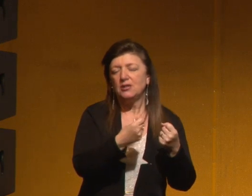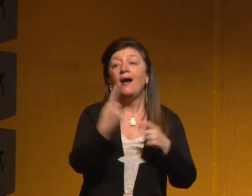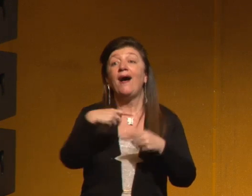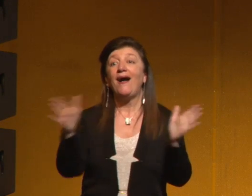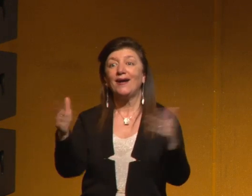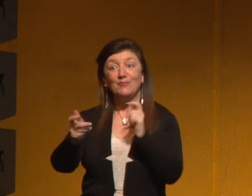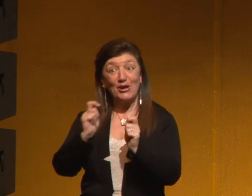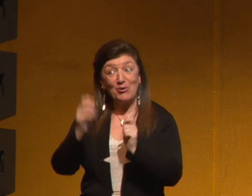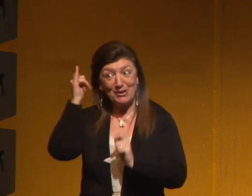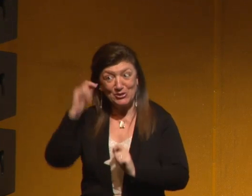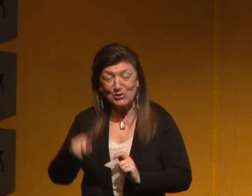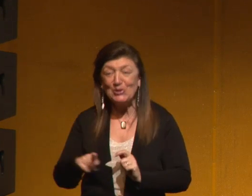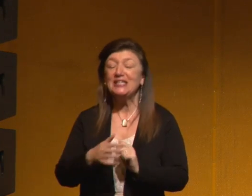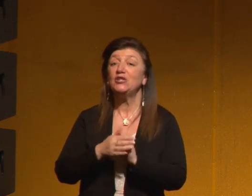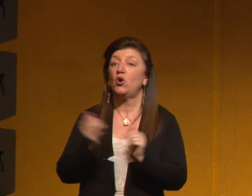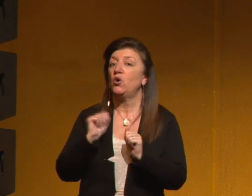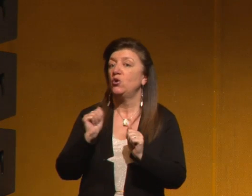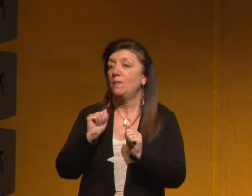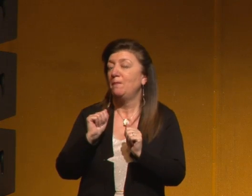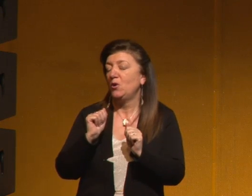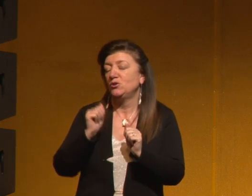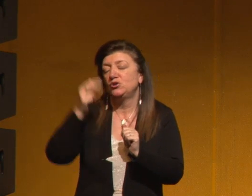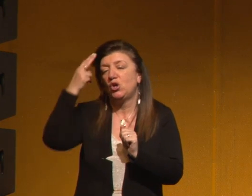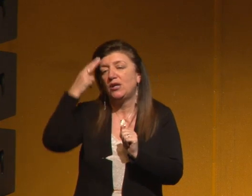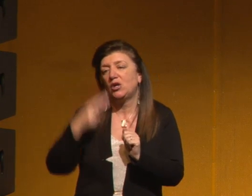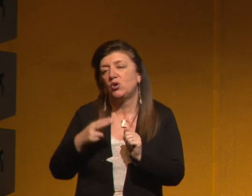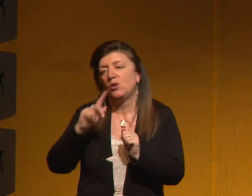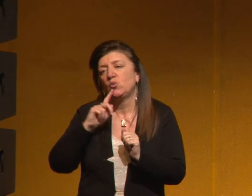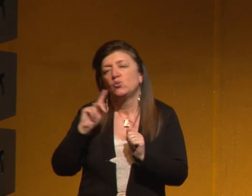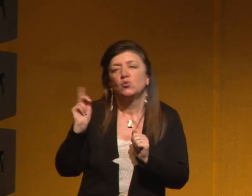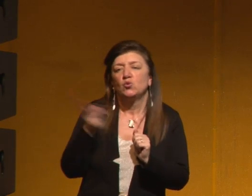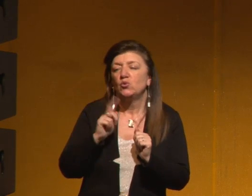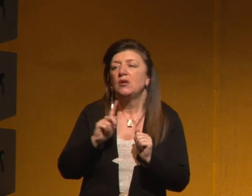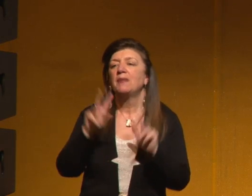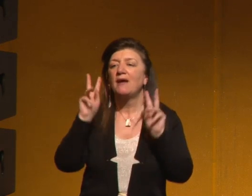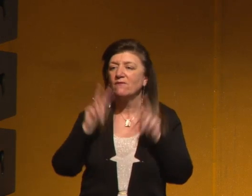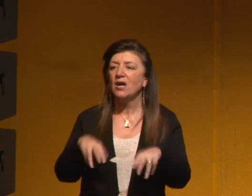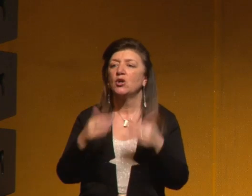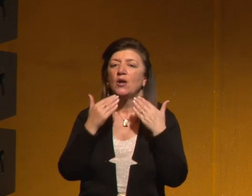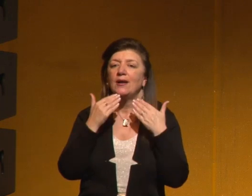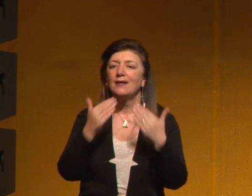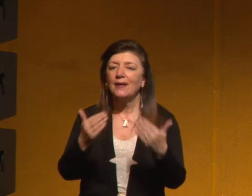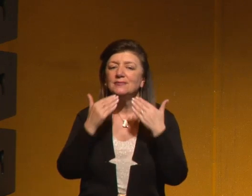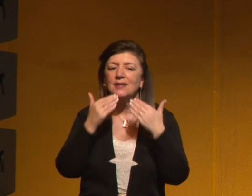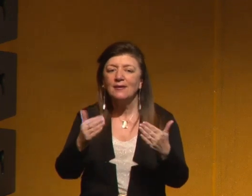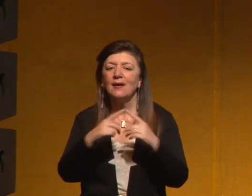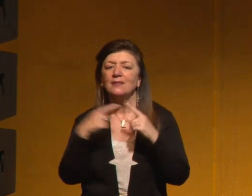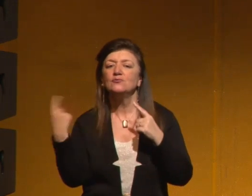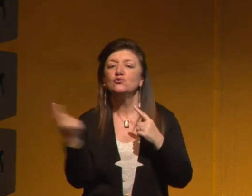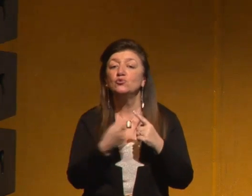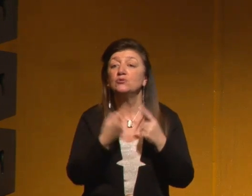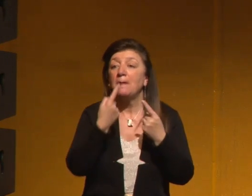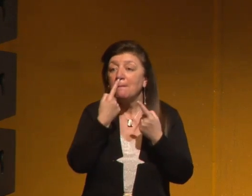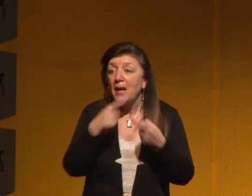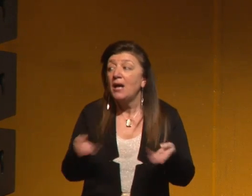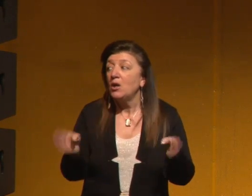camera di commercio di torino non posso ricordarli tutti ma va il mio ringraziamento e davvero per concludere